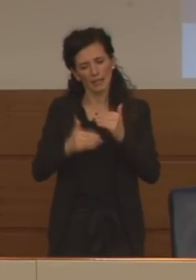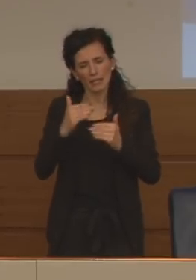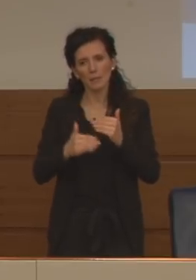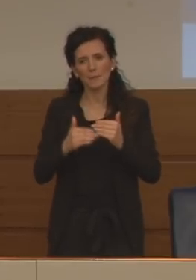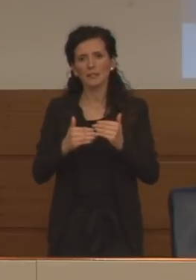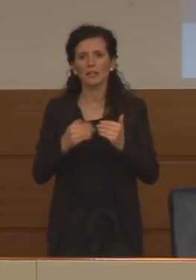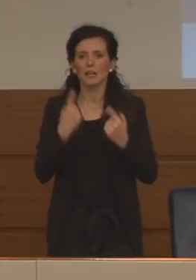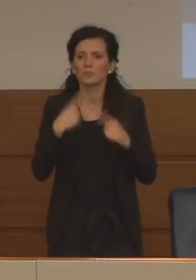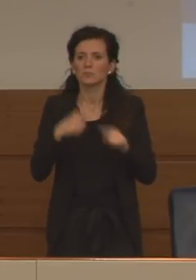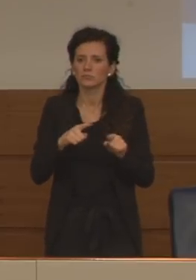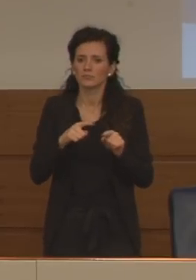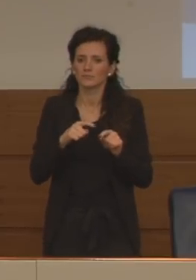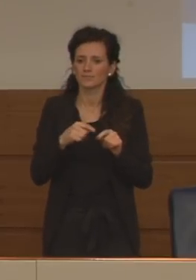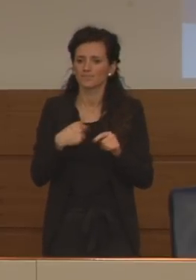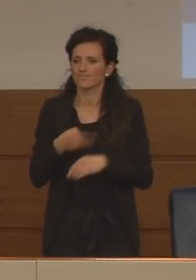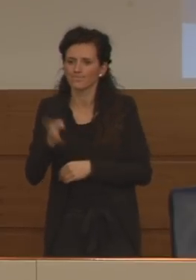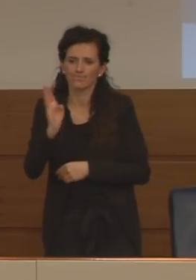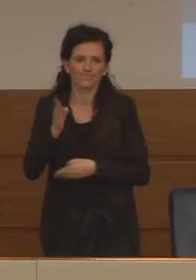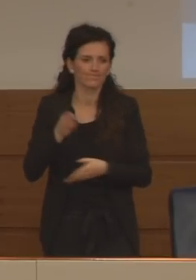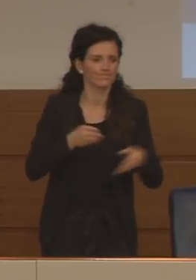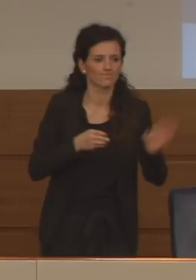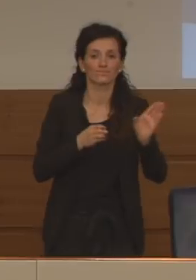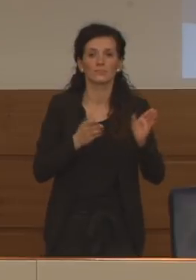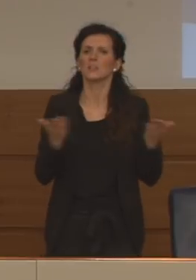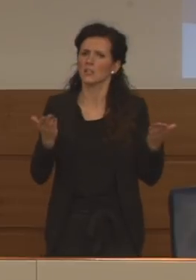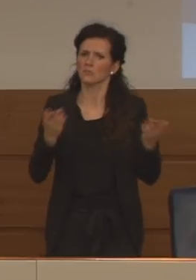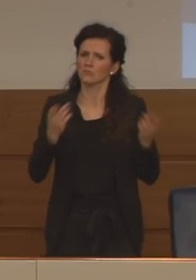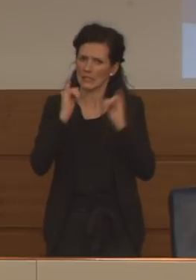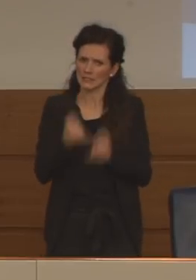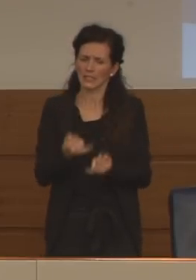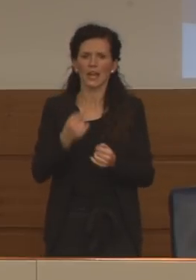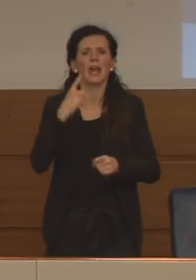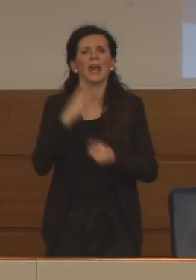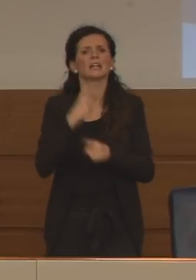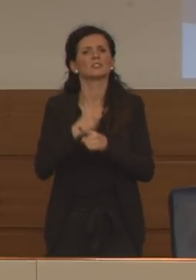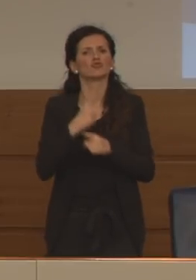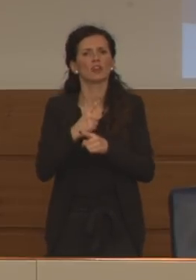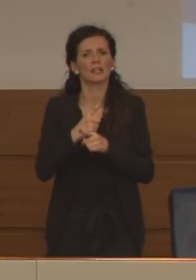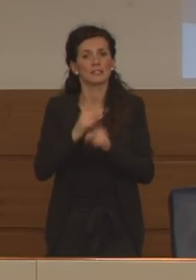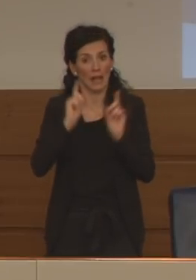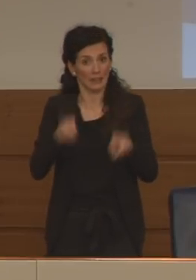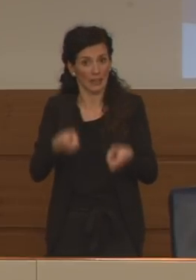gli spostamenti ci sono delle esigenze che vanno assicurate